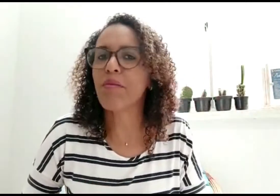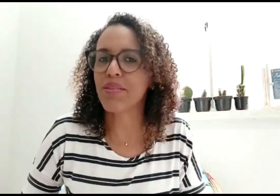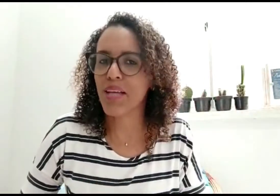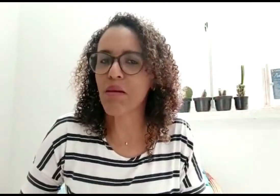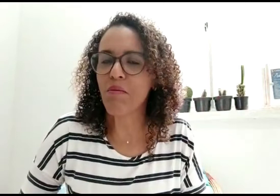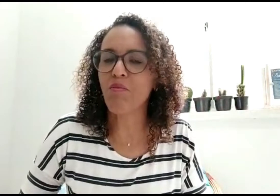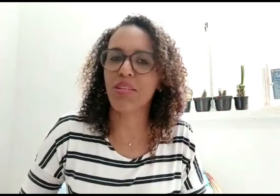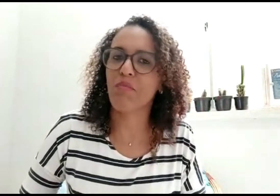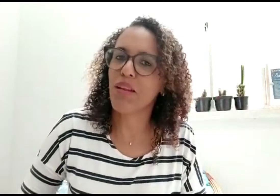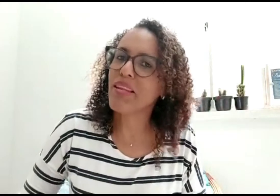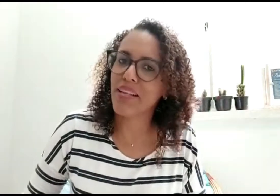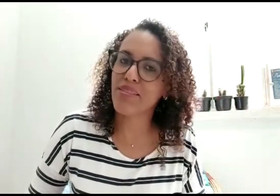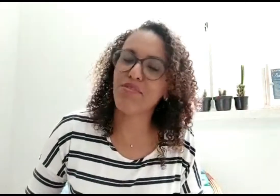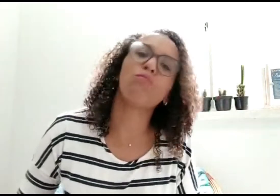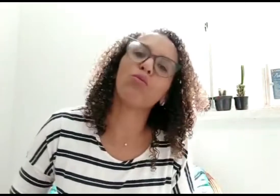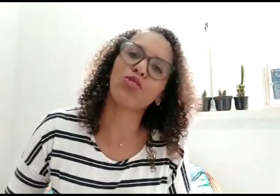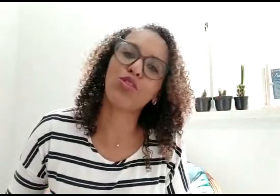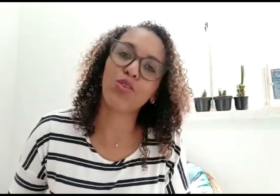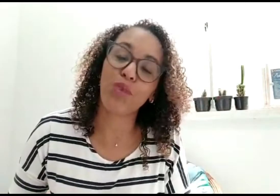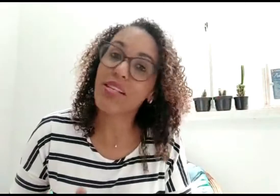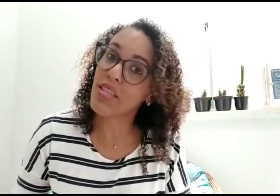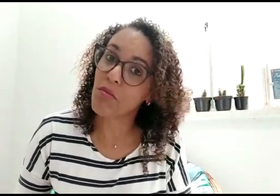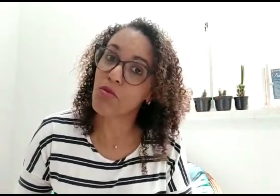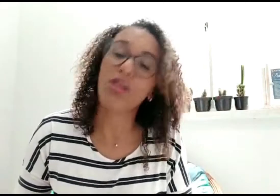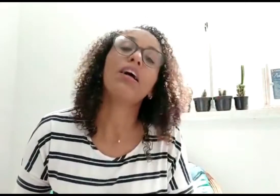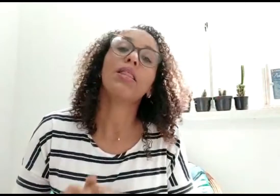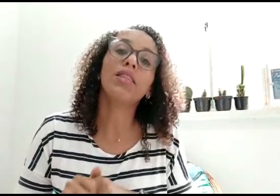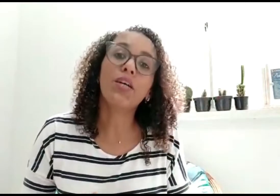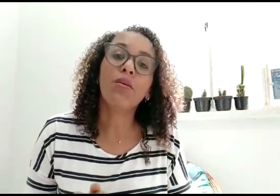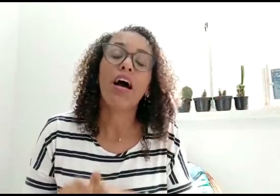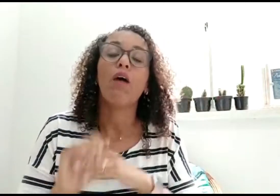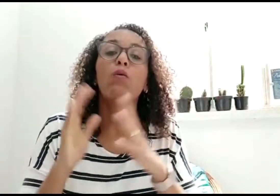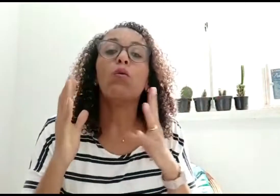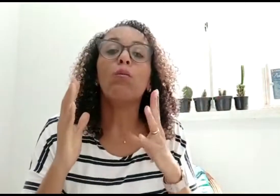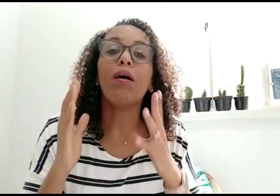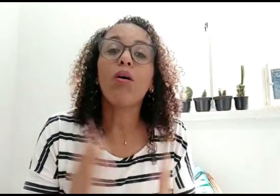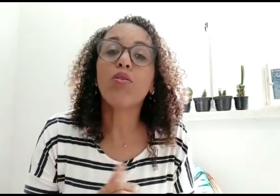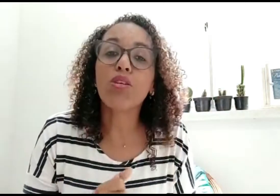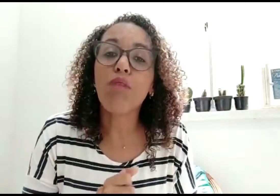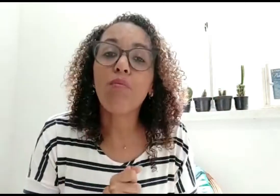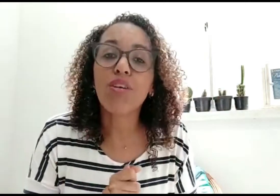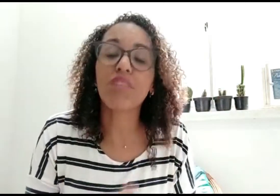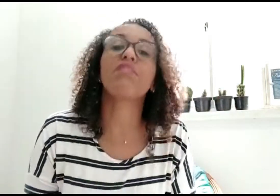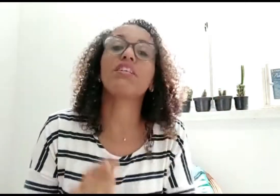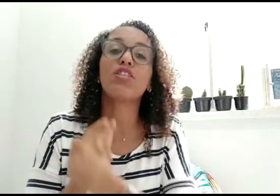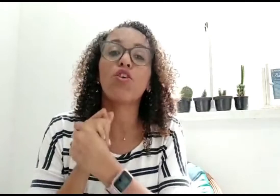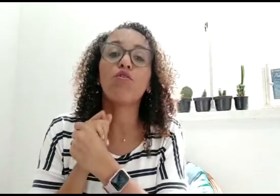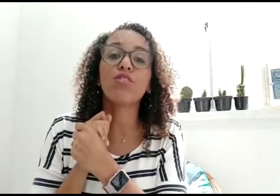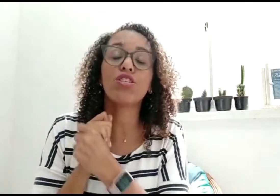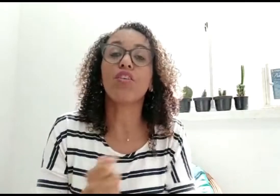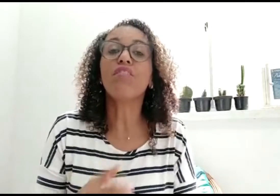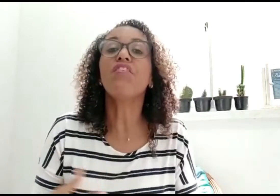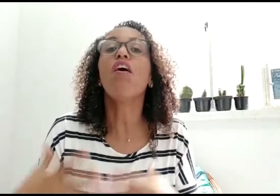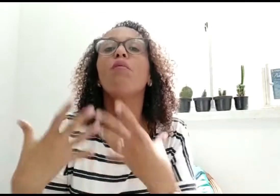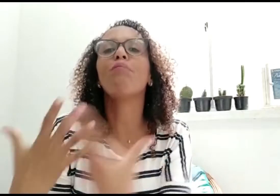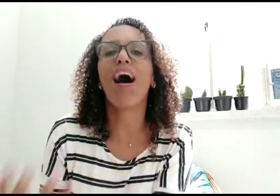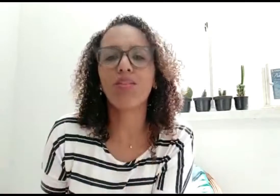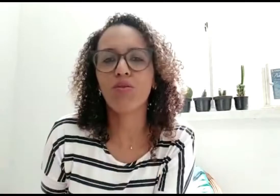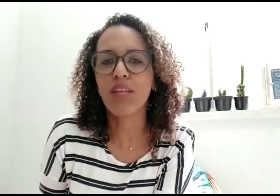intérpretes aí com muitas habilidades e famosos que nós conhecemos. Não, nosso maior objetivo é que você se torne informado